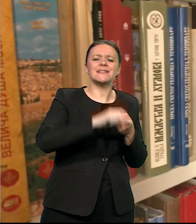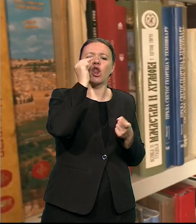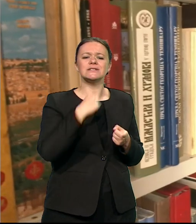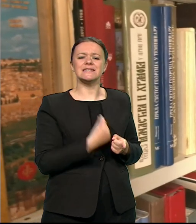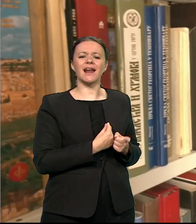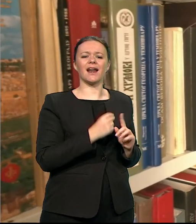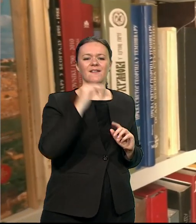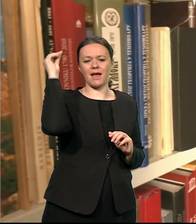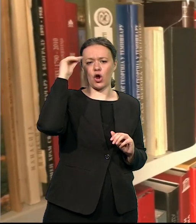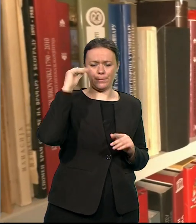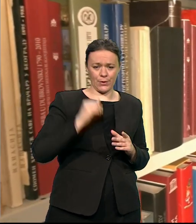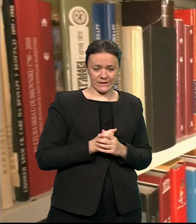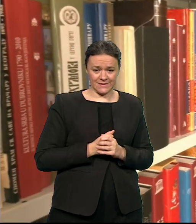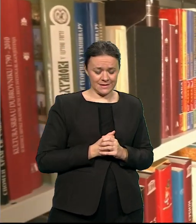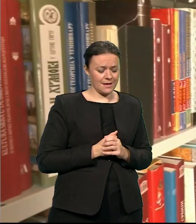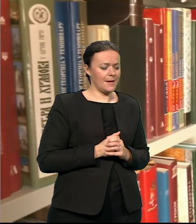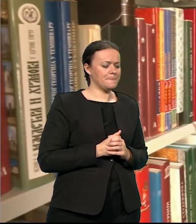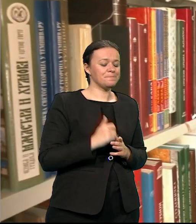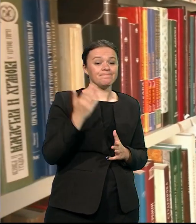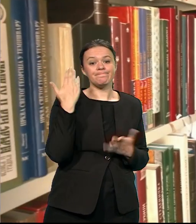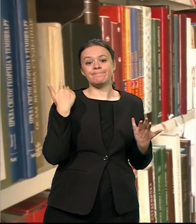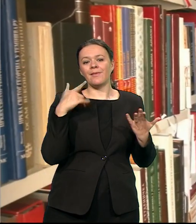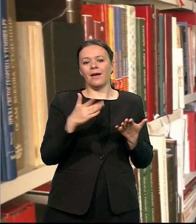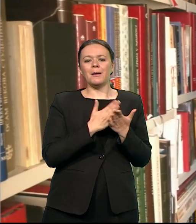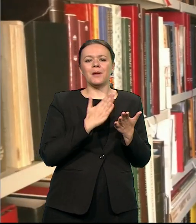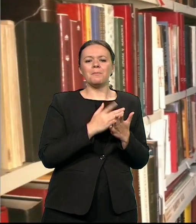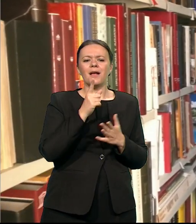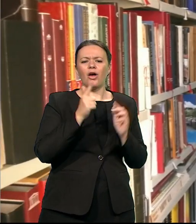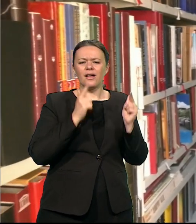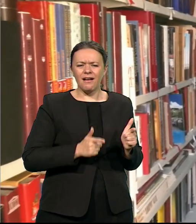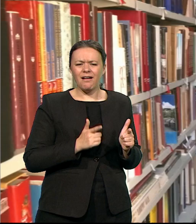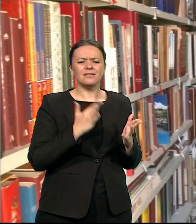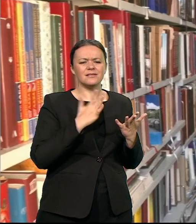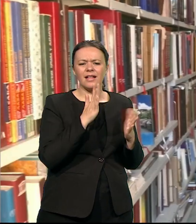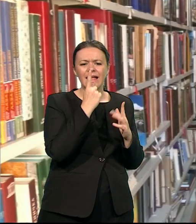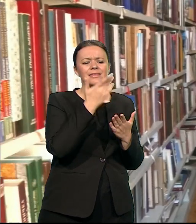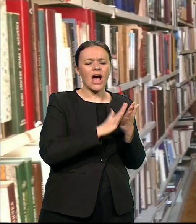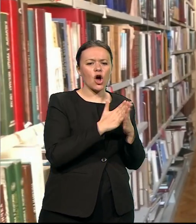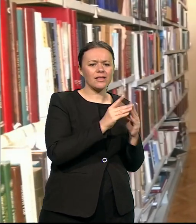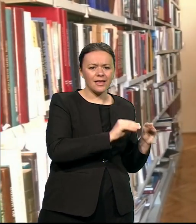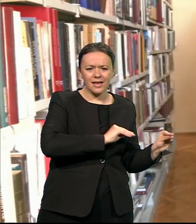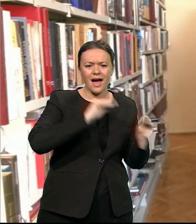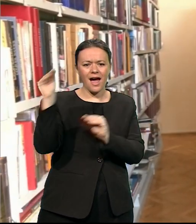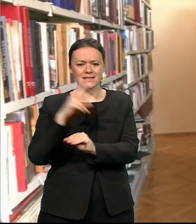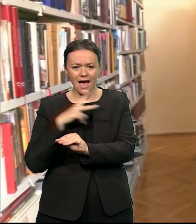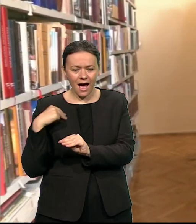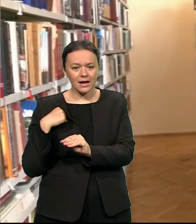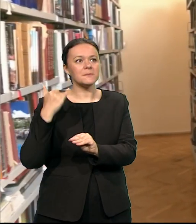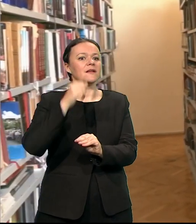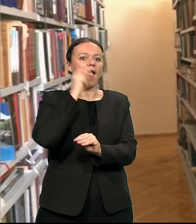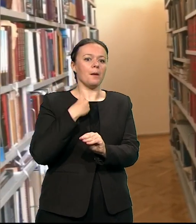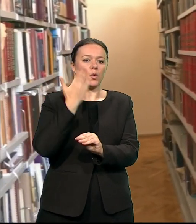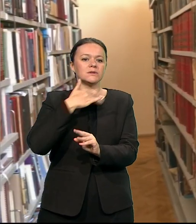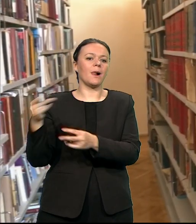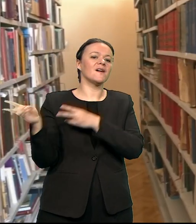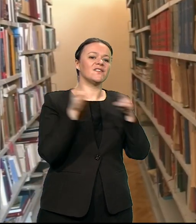su posle onog nesretnog Drugog svetskog rata odneli najpre za Zagreb, posle vratili, nalazi se sada, Bogu hvala, u Patrijaršiji u